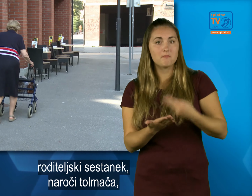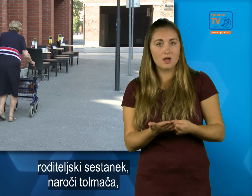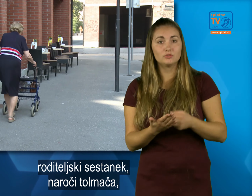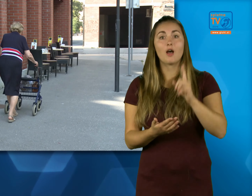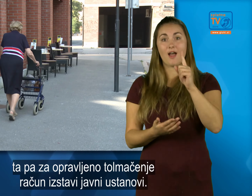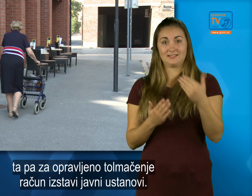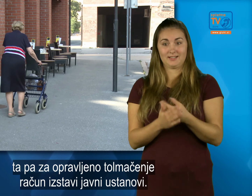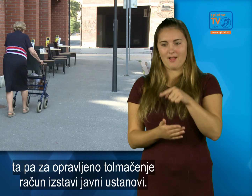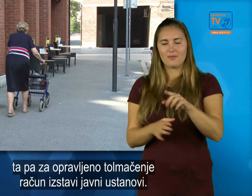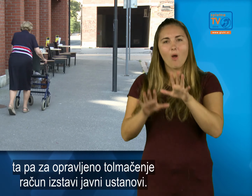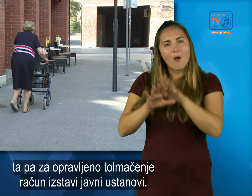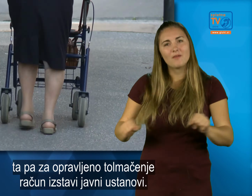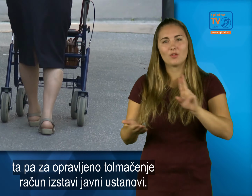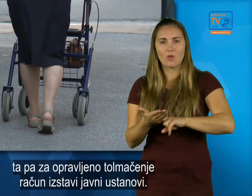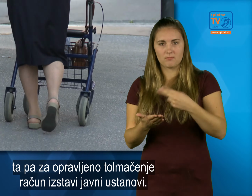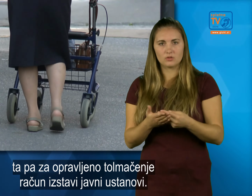ustanovi.